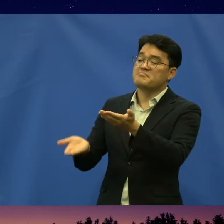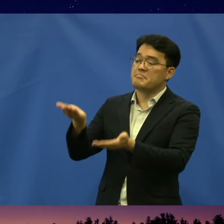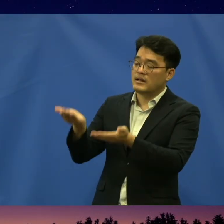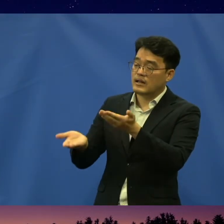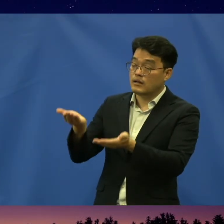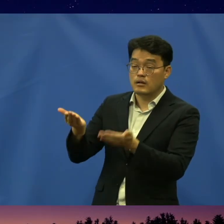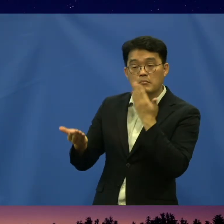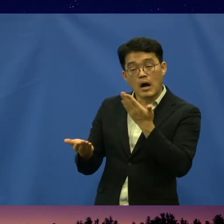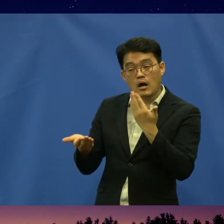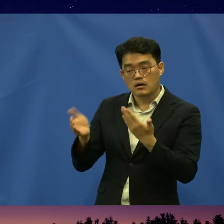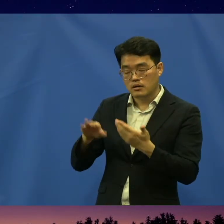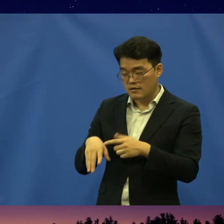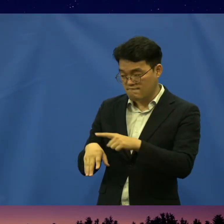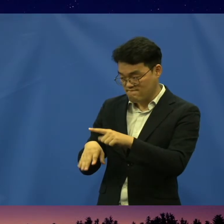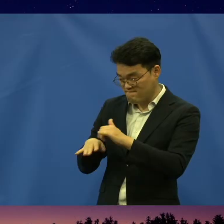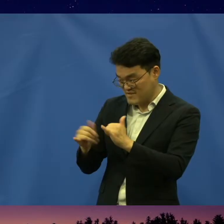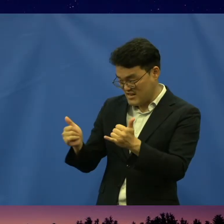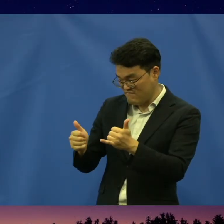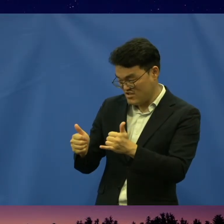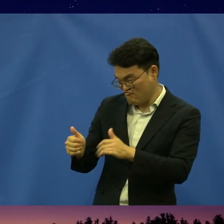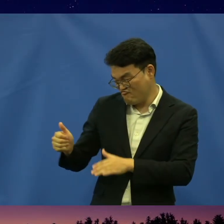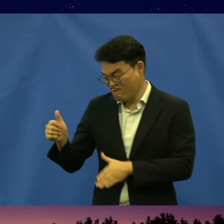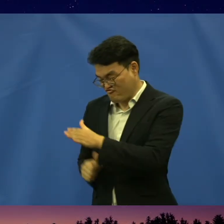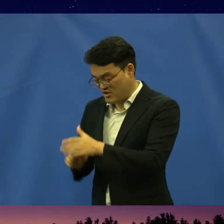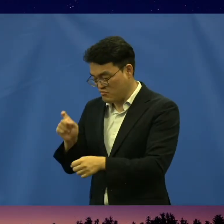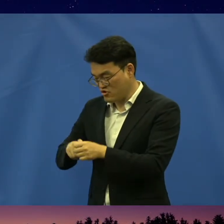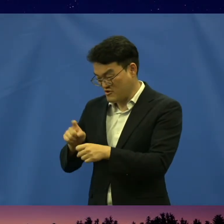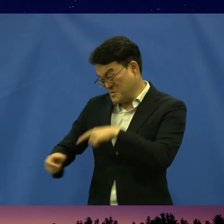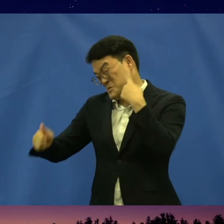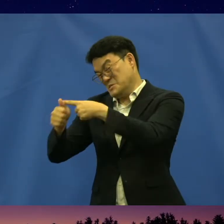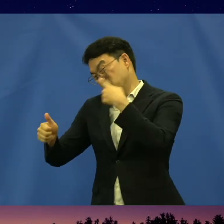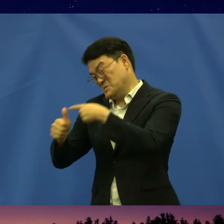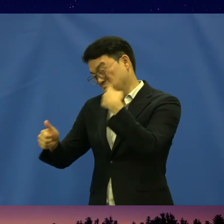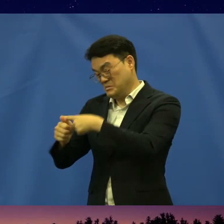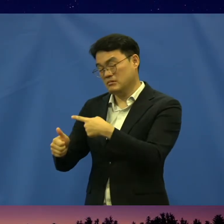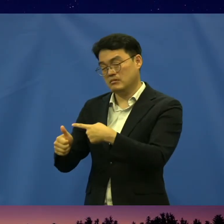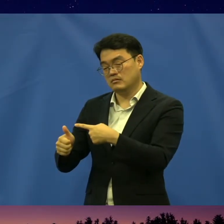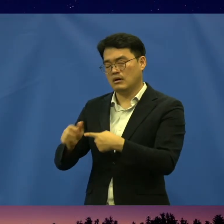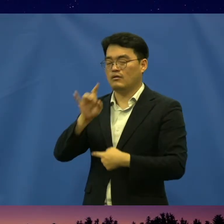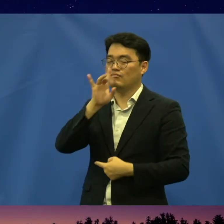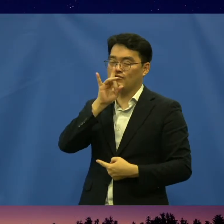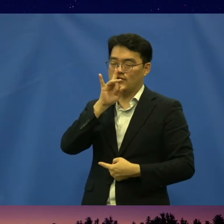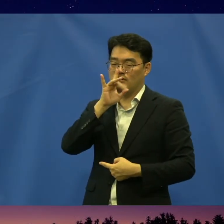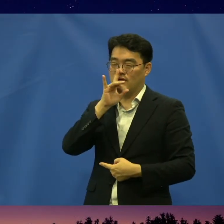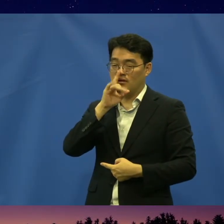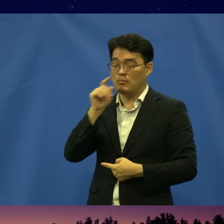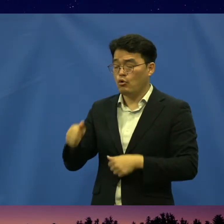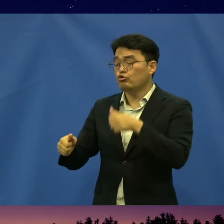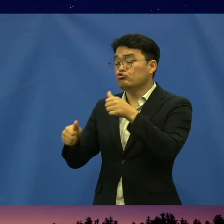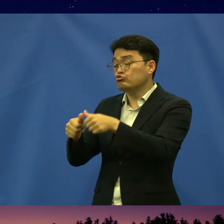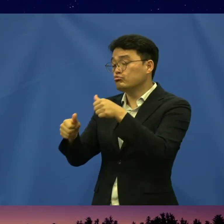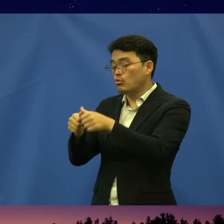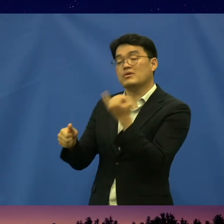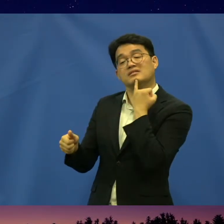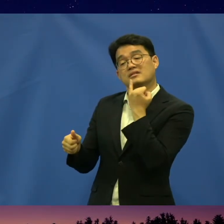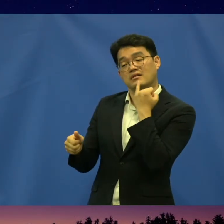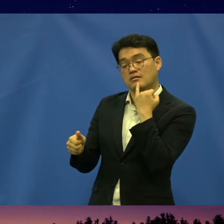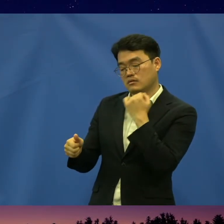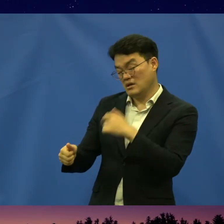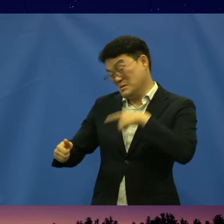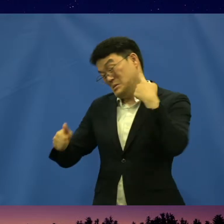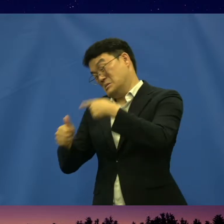비판하는지 죽이려고 비판하는지 그걸 분별하시면 돼요. 그죠? 기준이 그거예요, 여러분. 건방성과 악이